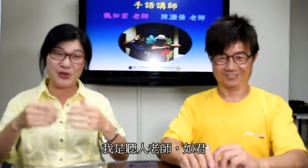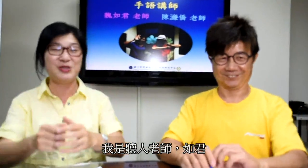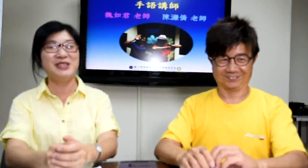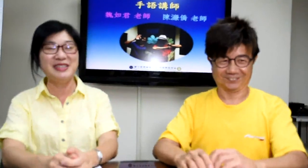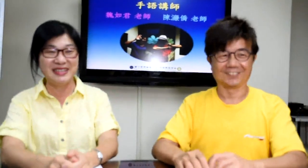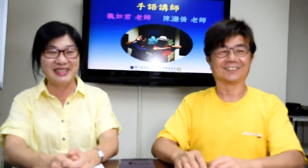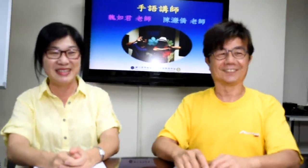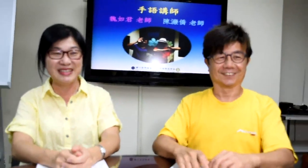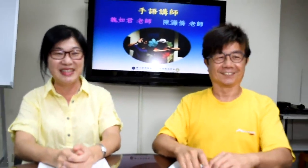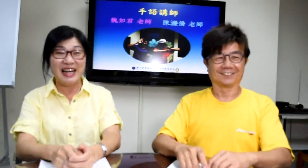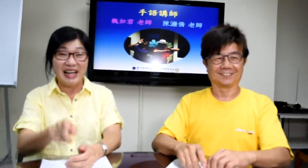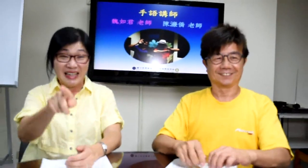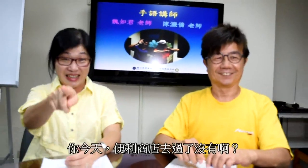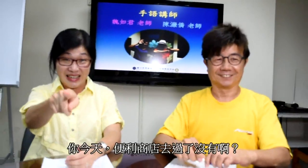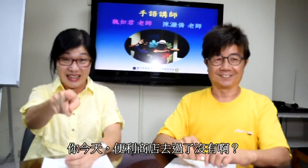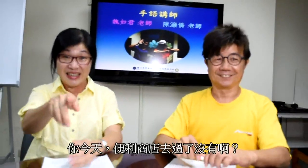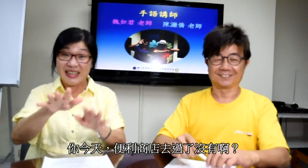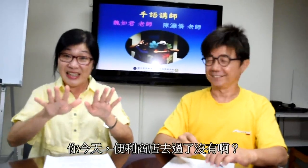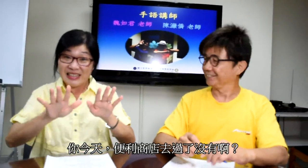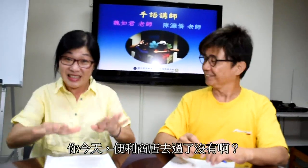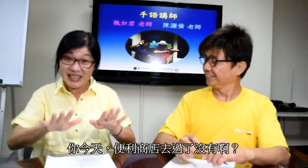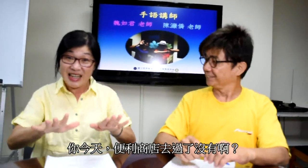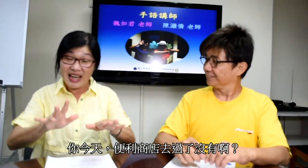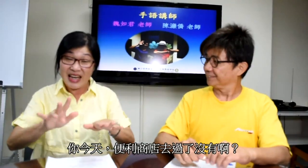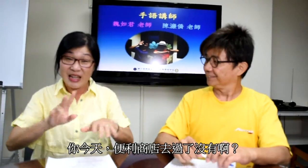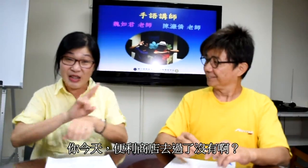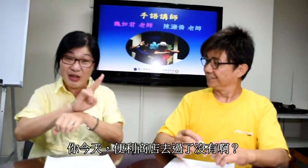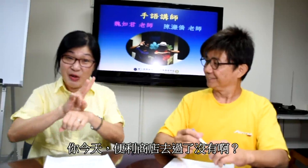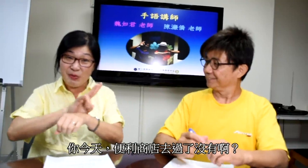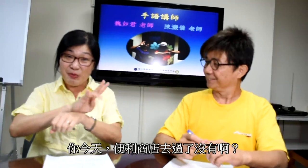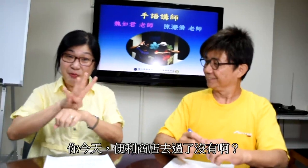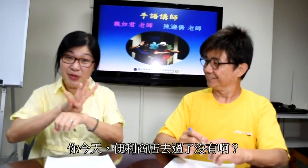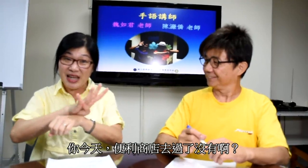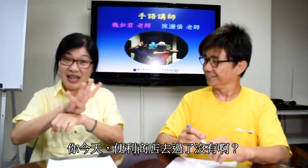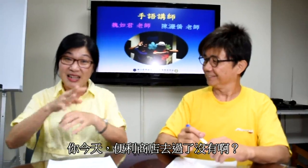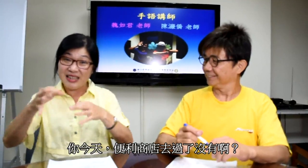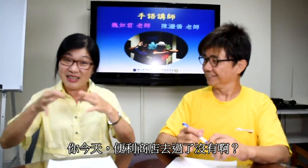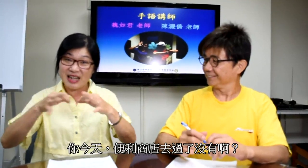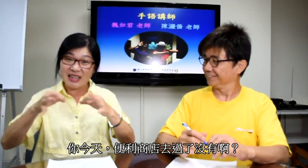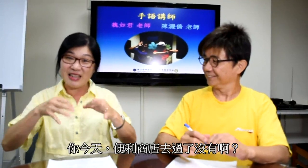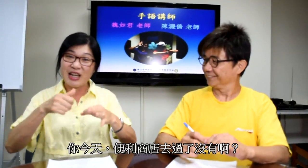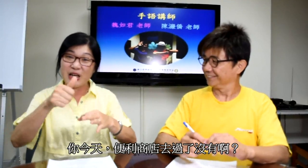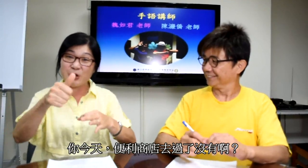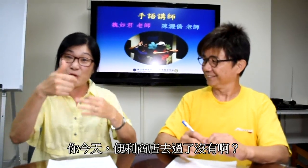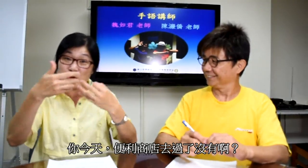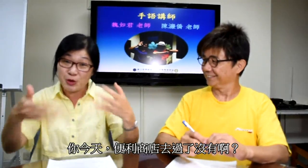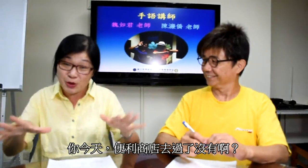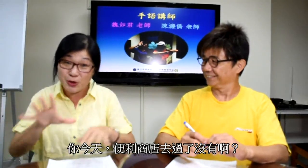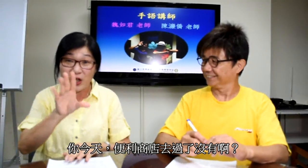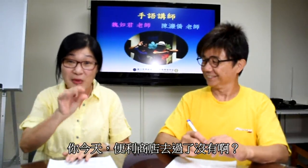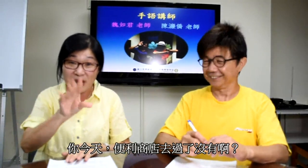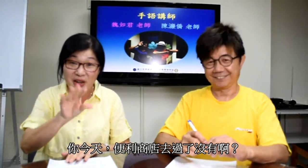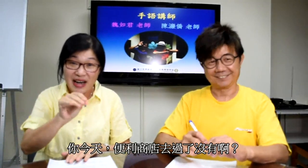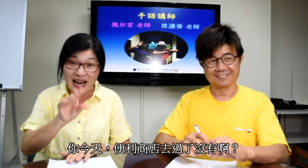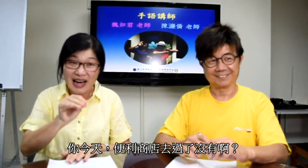君。你今天便利商店去过了没有